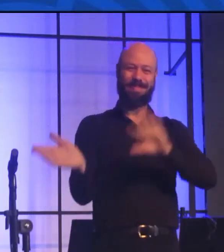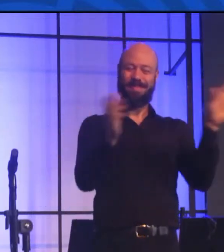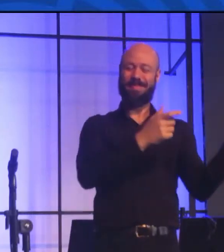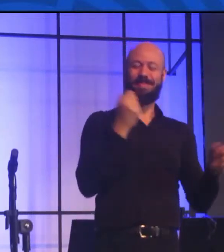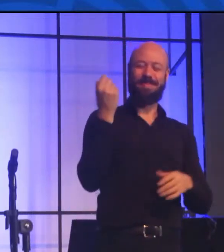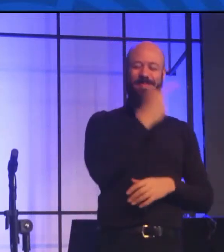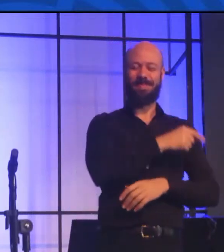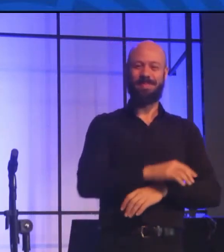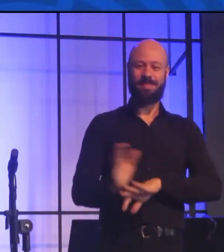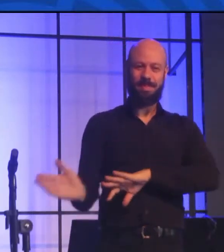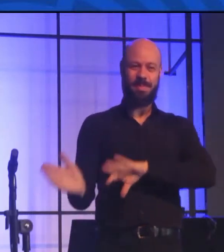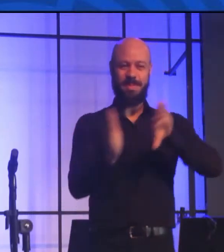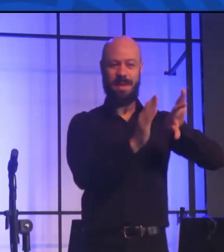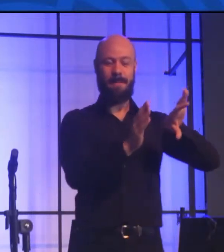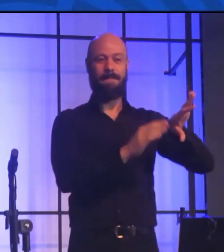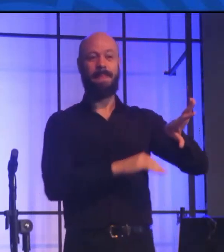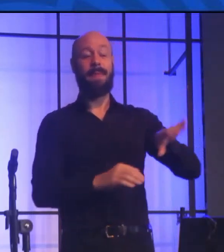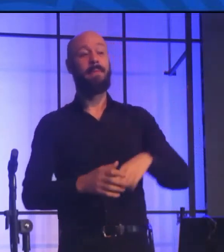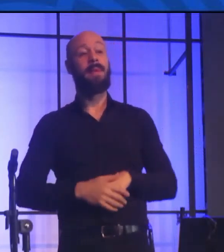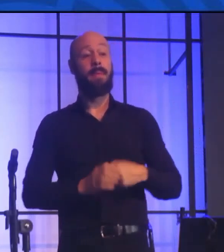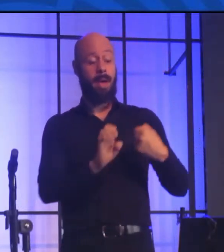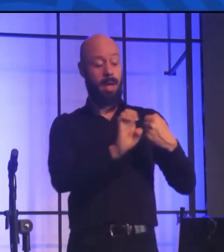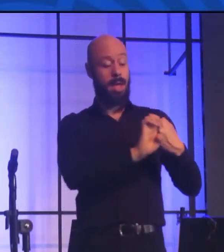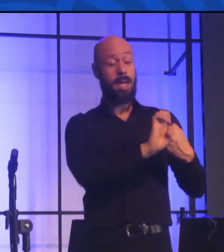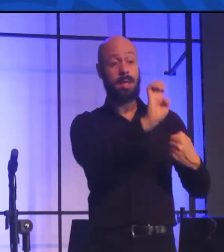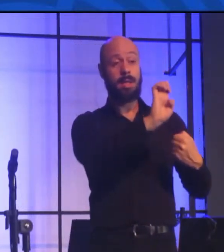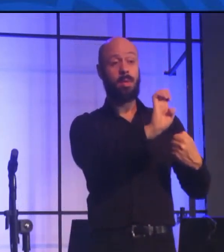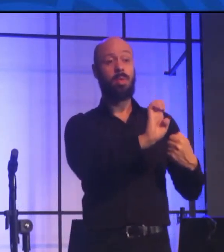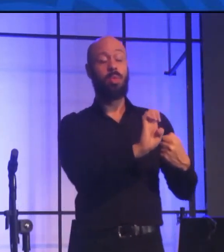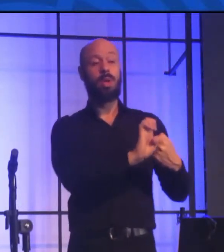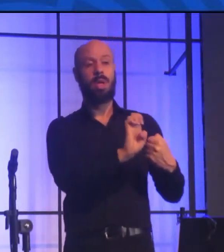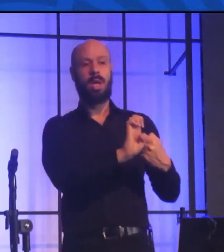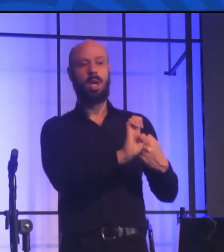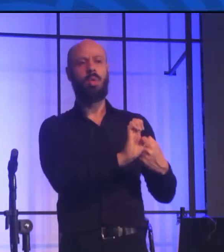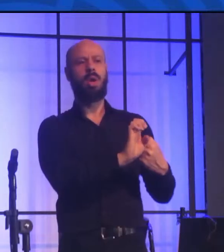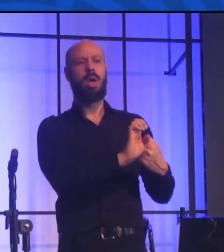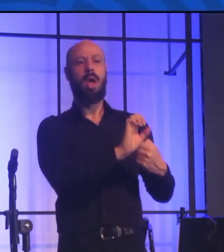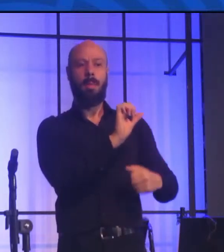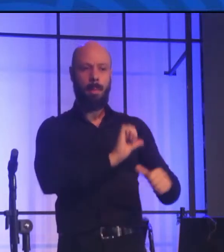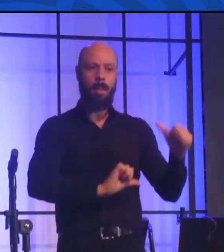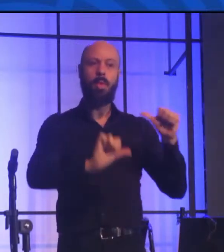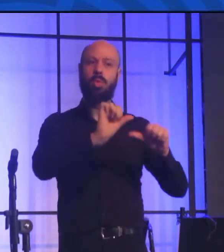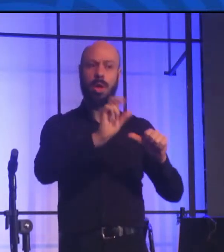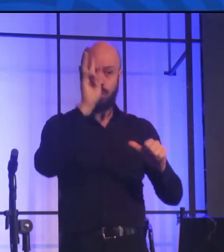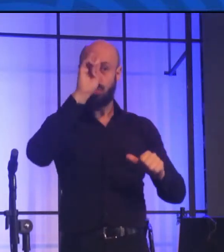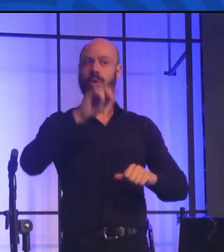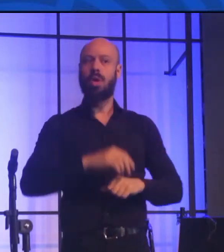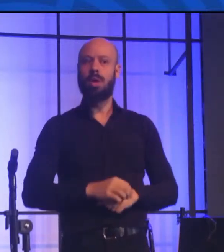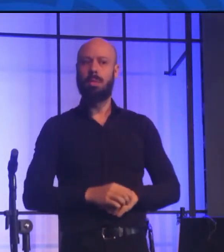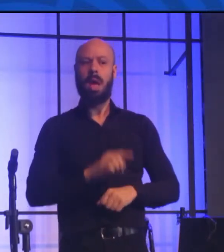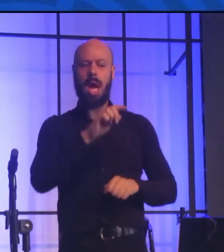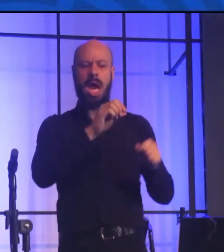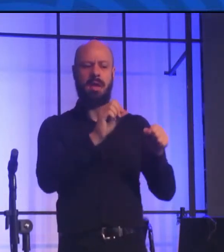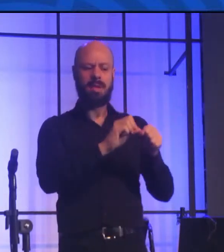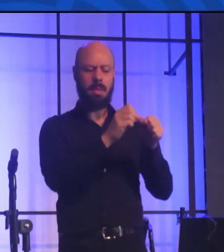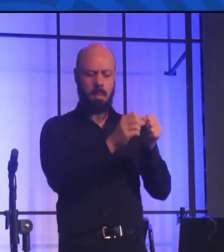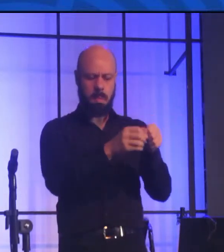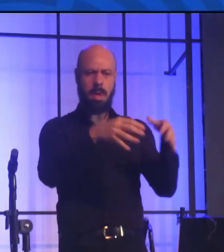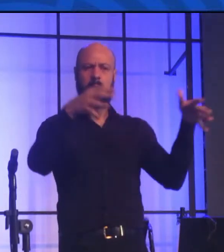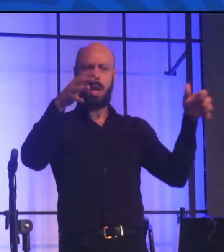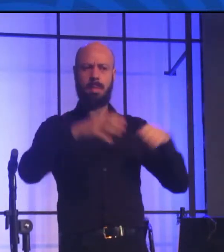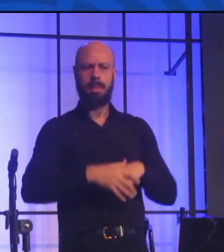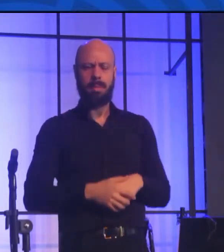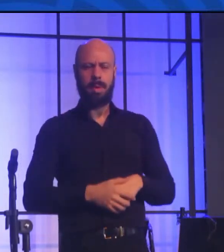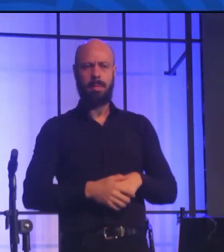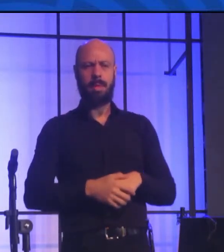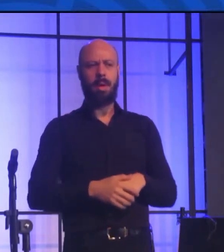Eliseu, o homem que mudou o rumo de guerras, o homem que fez milagres, o homem que